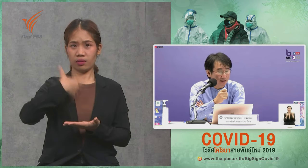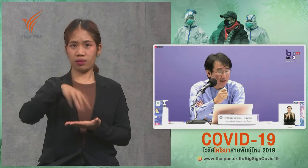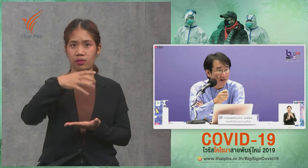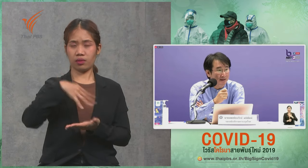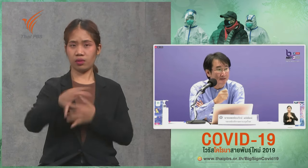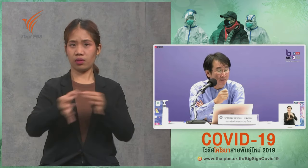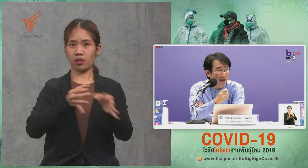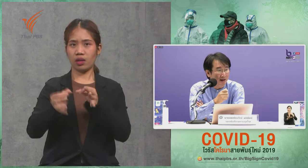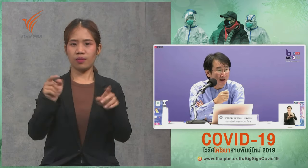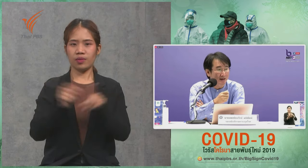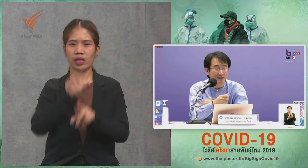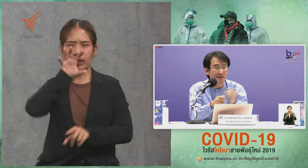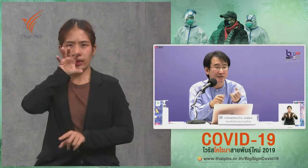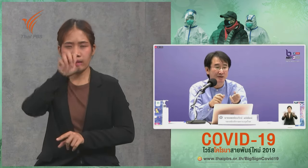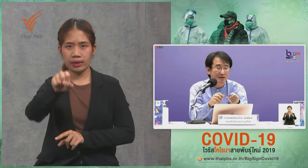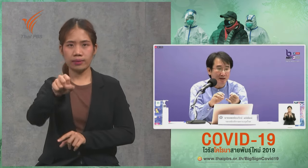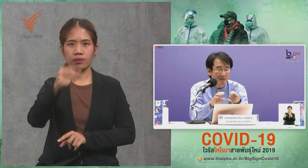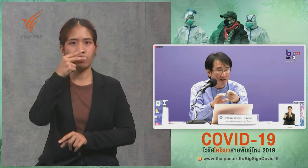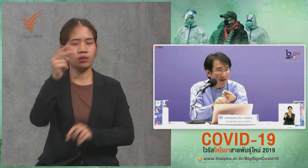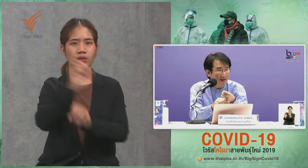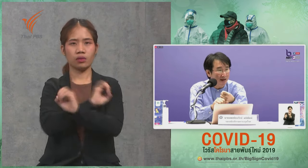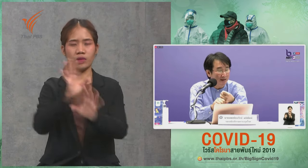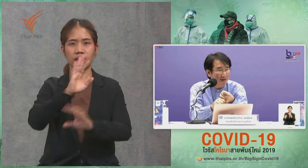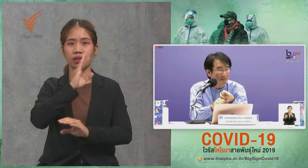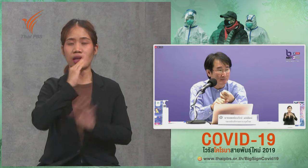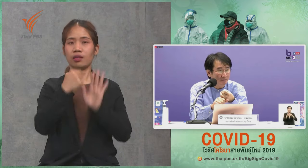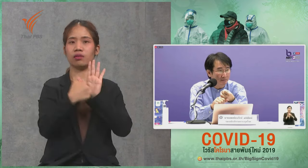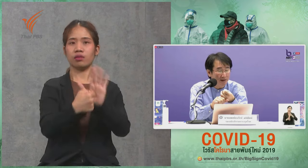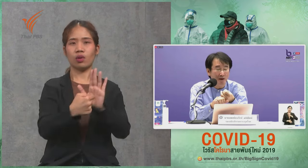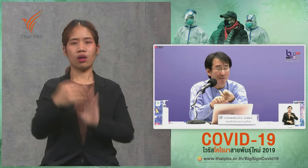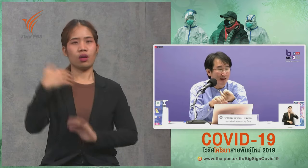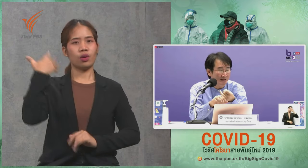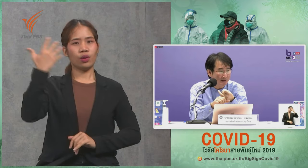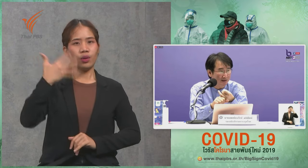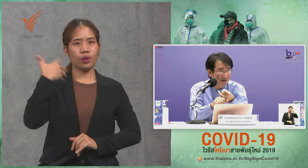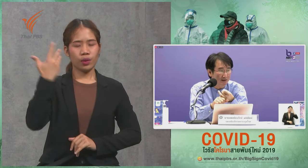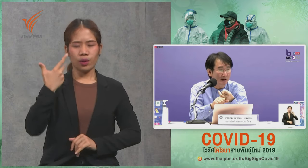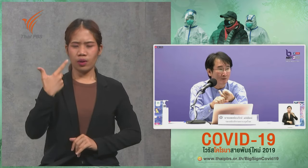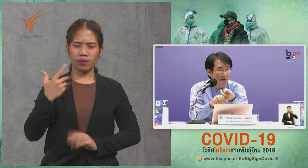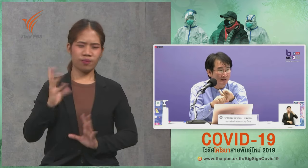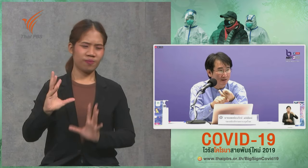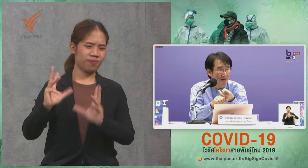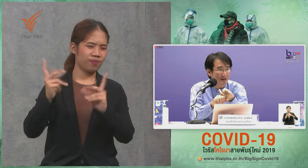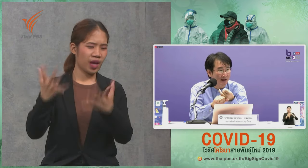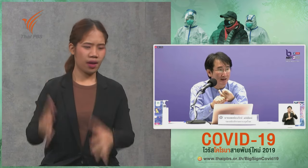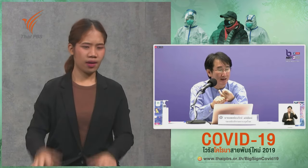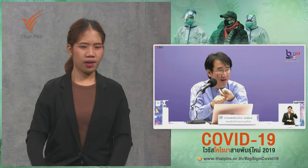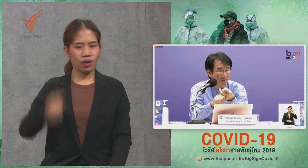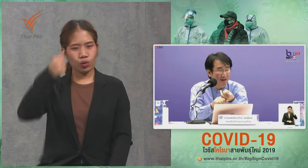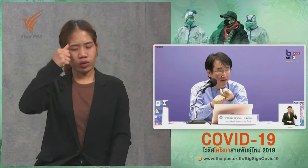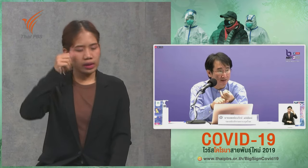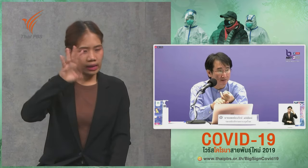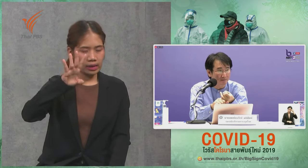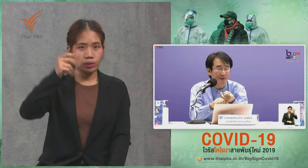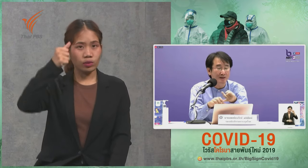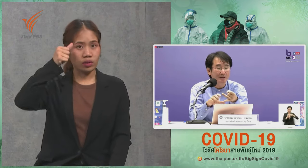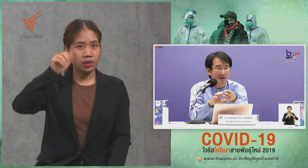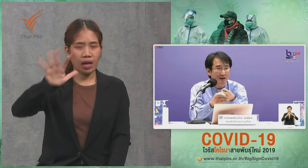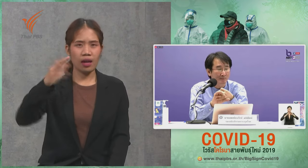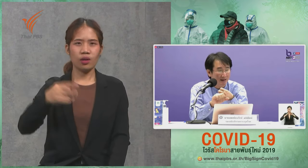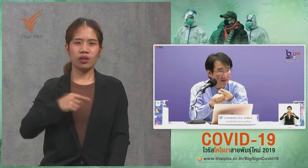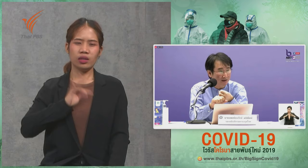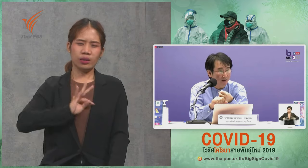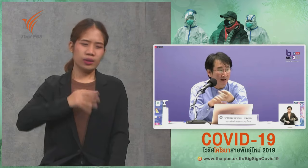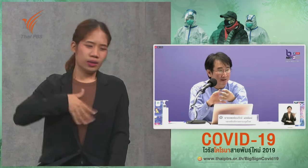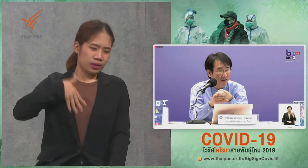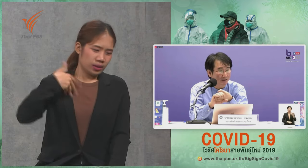จุดสังเกตที่สำคัญนะครับอย่างเช่นถ้ามีอาการไข้ไม่ยอมหายสักทีหนึ่งเข้าวันที่4วันที่5แล้วอาการยังไม่ดีขึ้นน